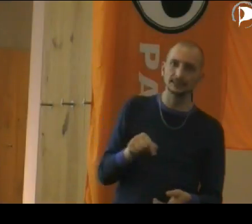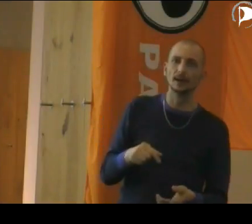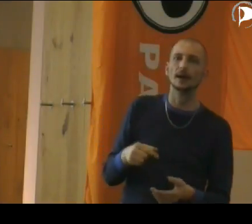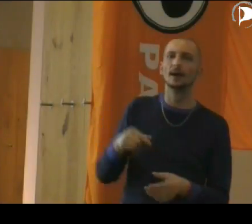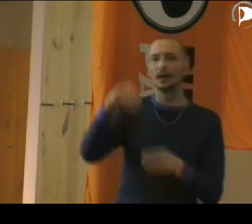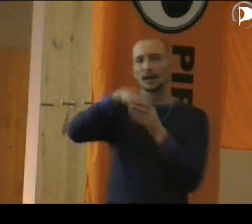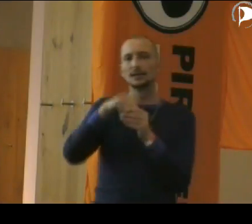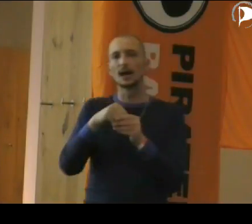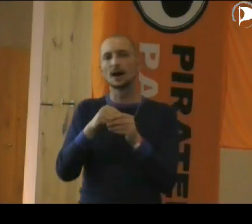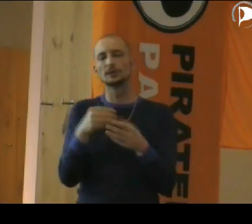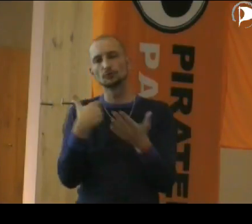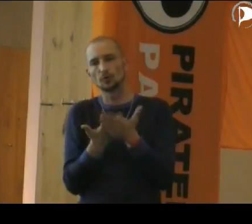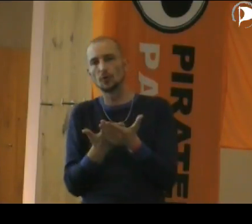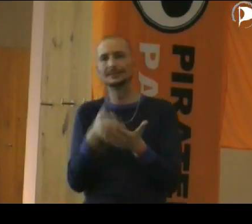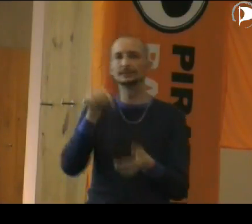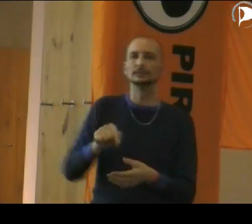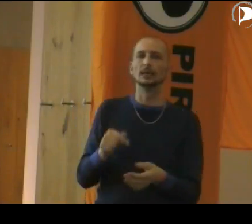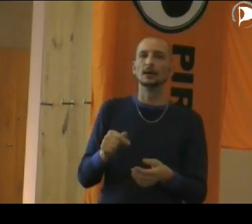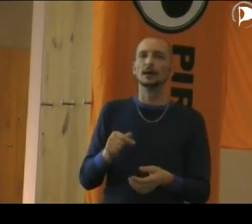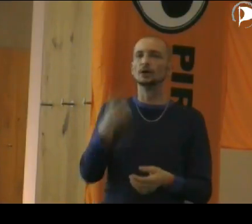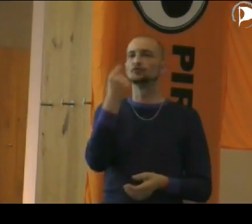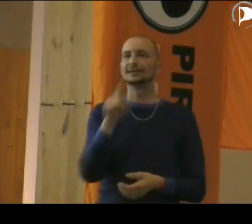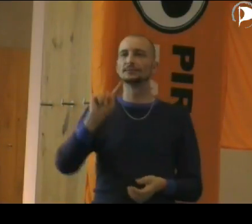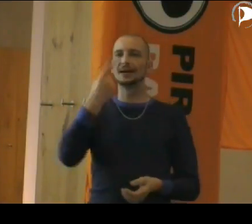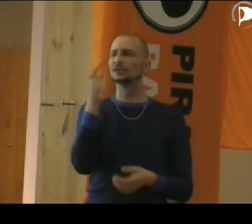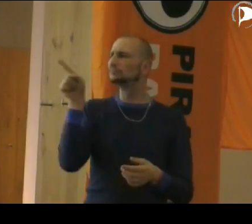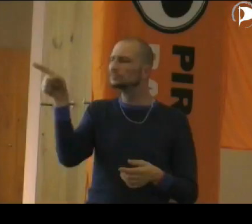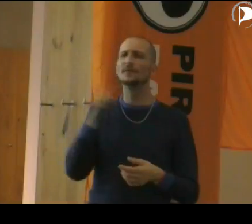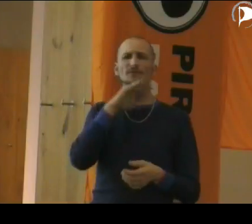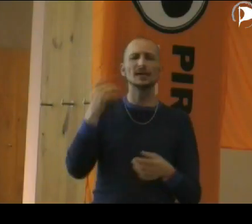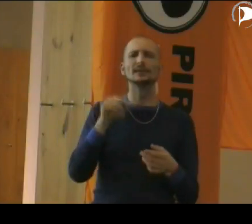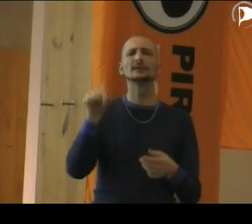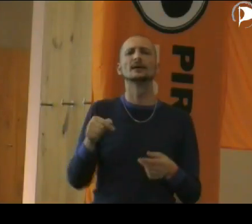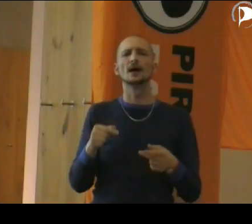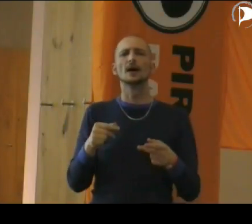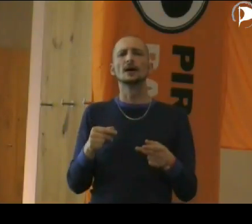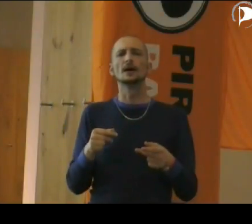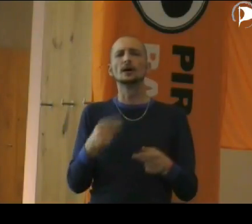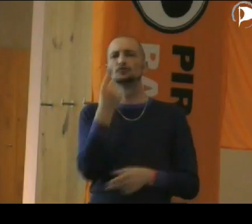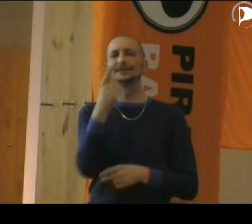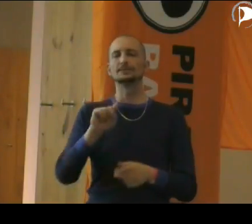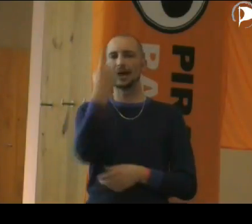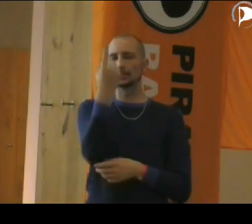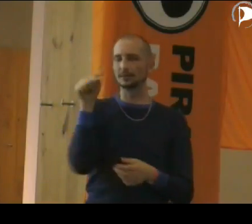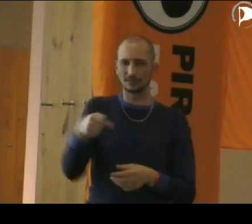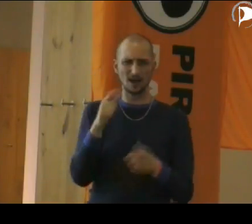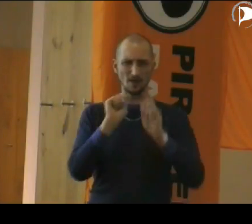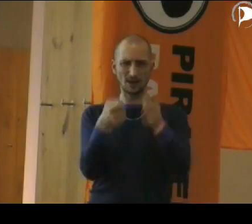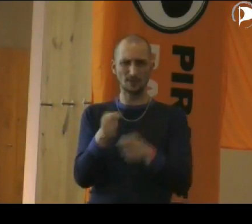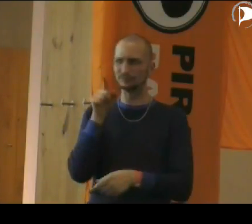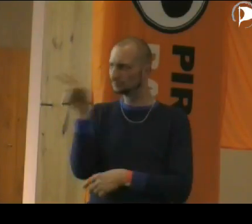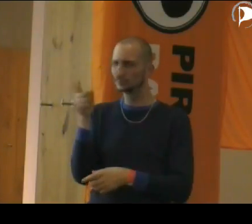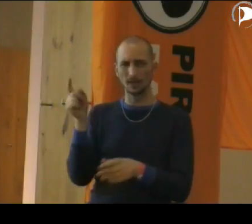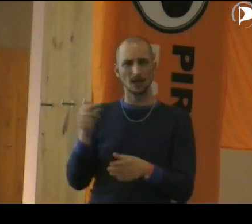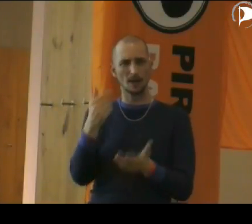auch viele projekte angesprochen und ich sehe hier auch nicht beim schatzmeister glaubt nicht dass es vielleicht ein bisschen intelligenter wäre mit dem was du